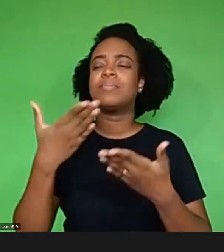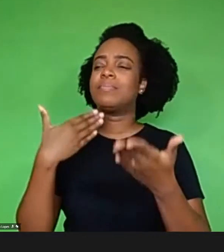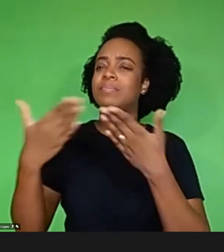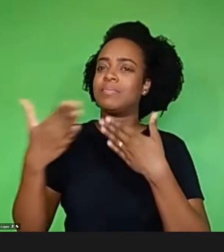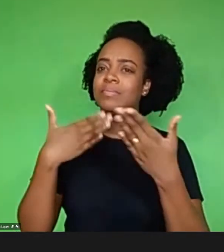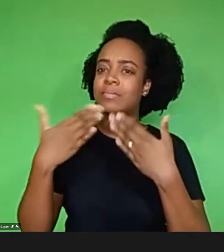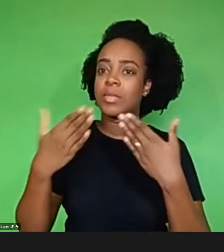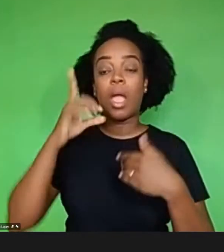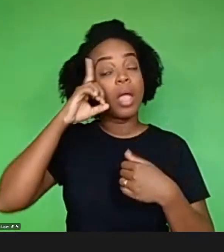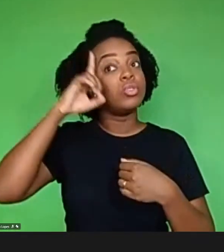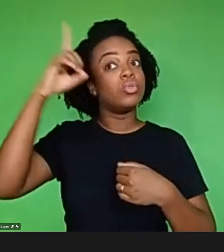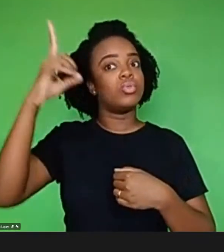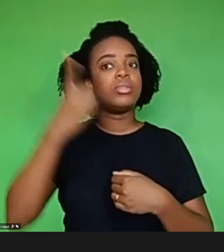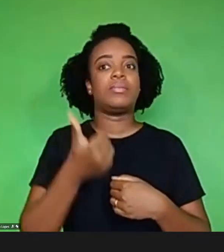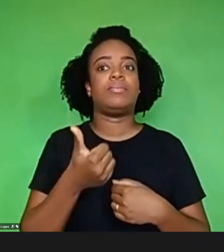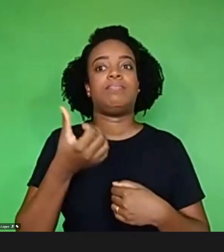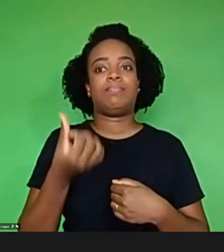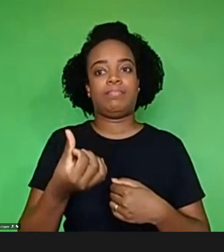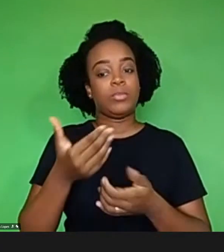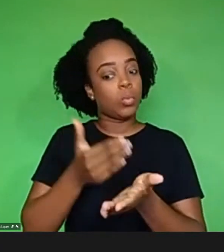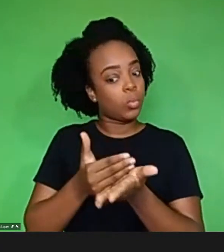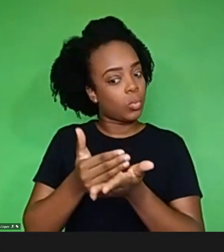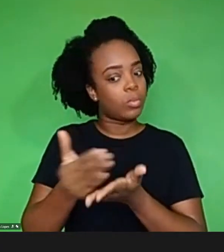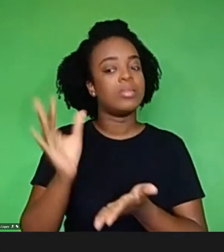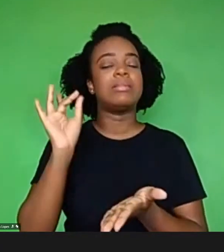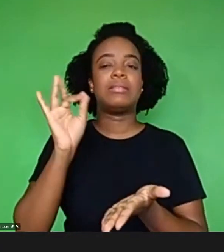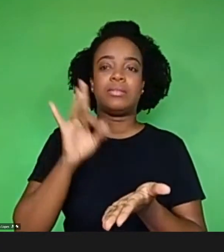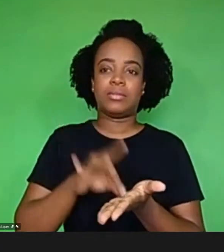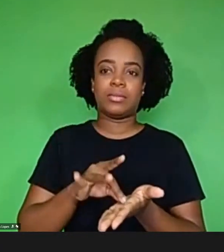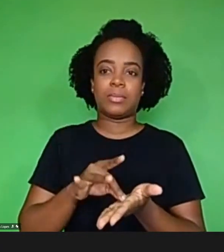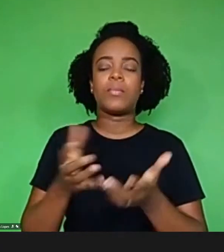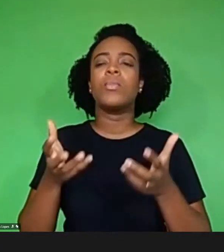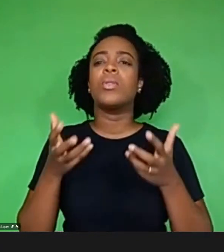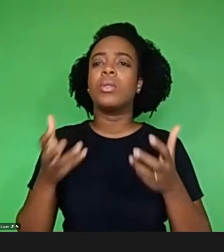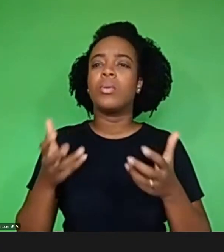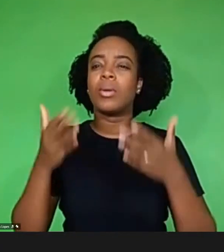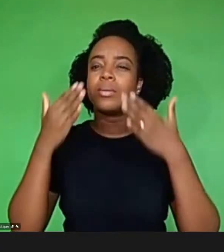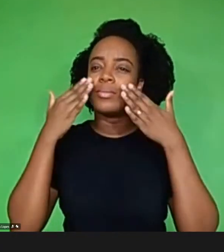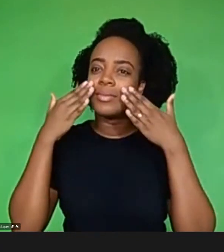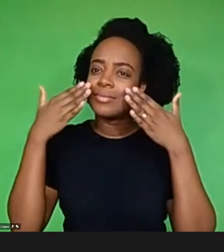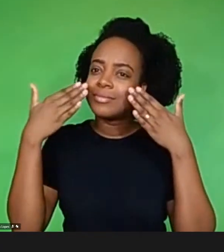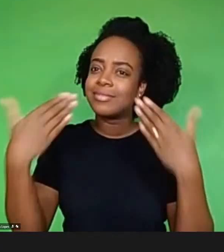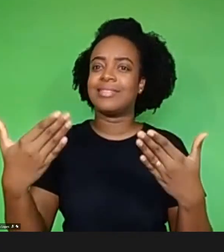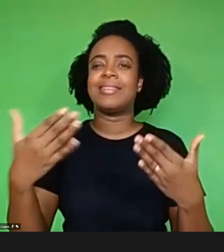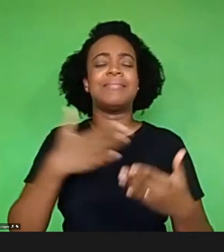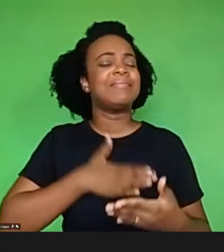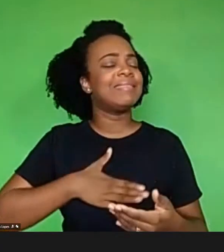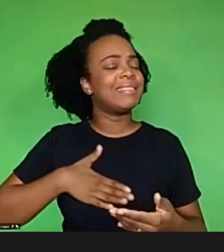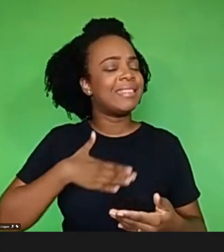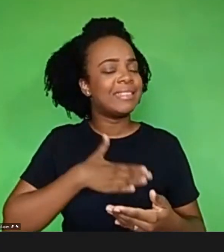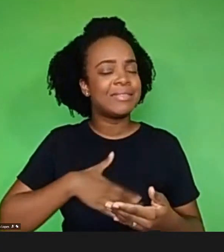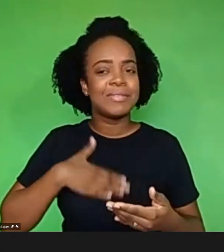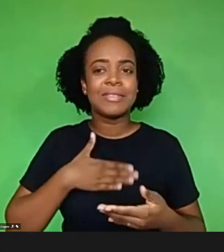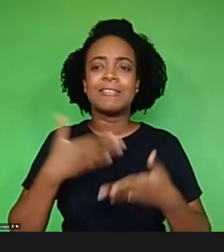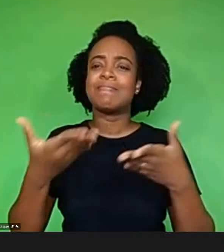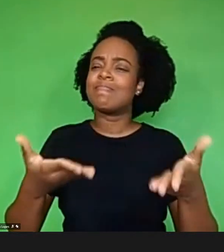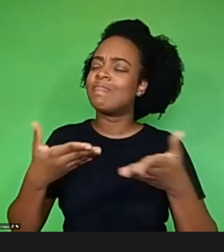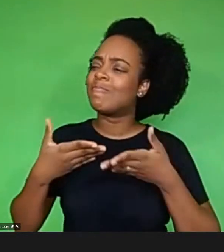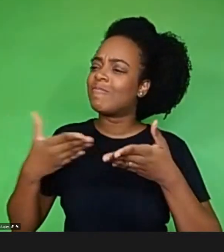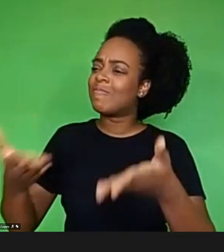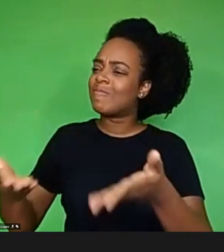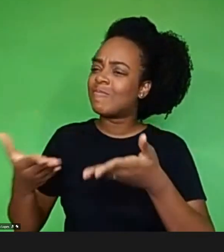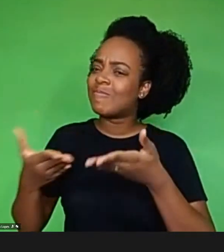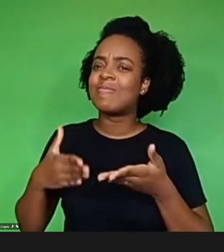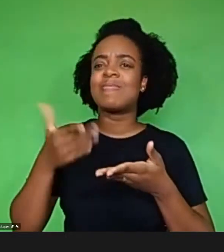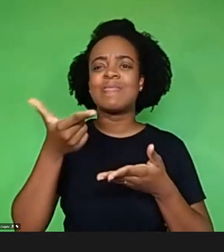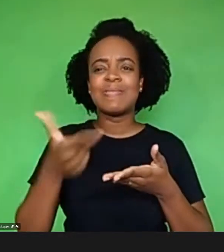16. Né? Mas, assim, quero expressar o contentamento de ter vocês de volta, mesmo que não seja da forma mais